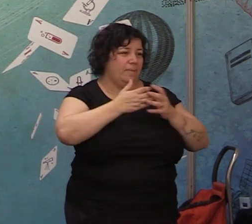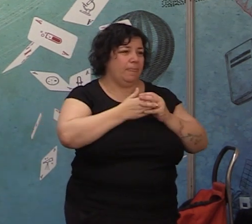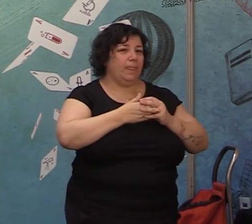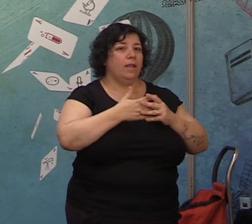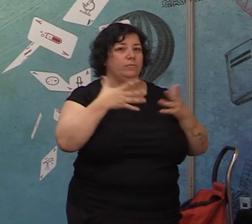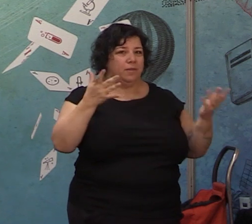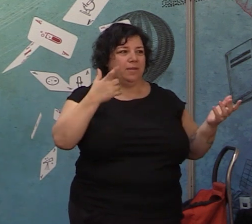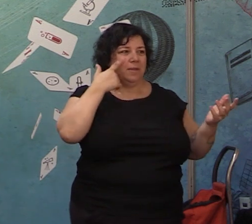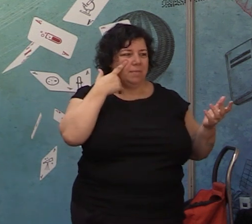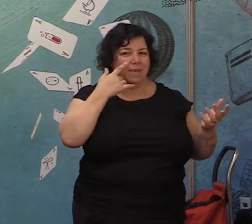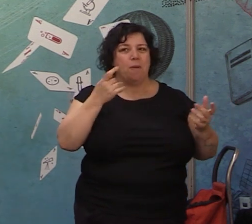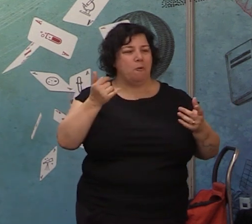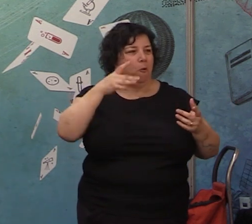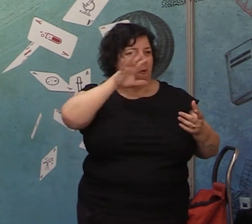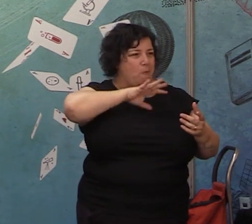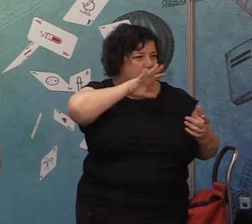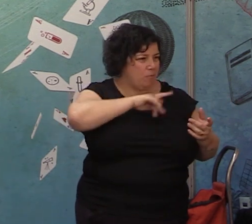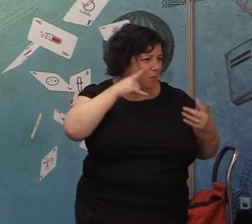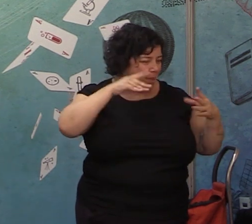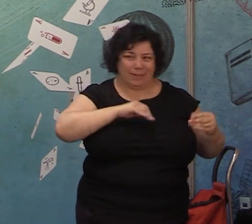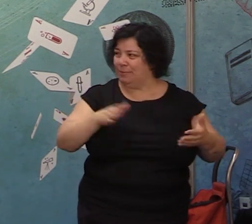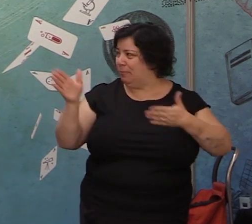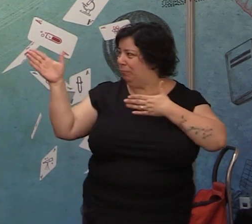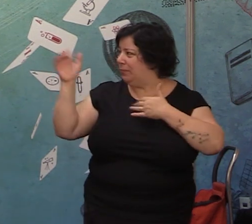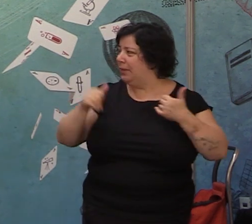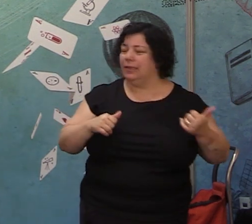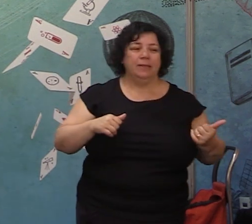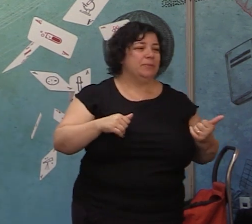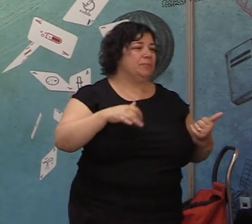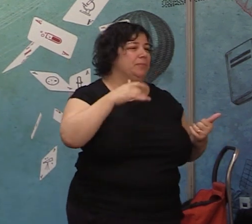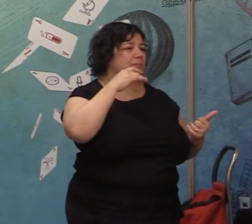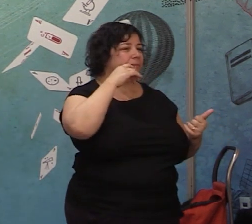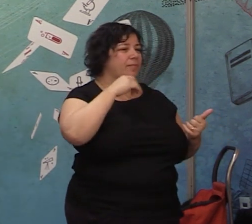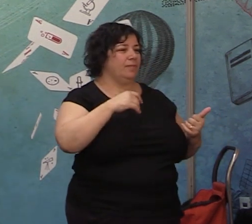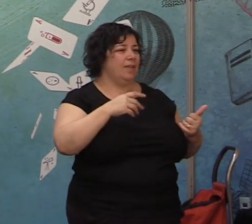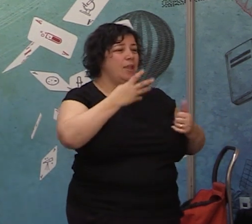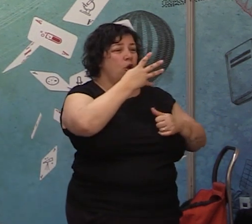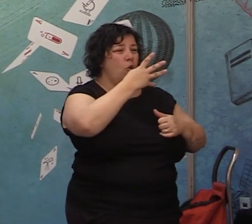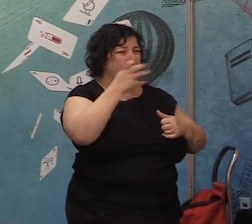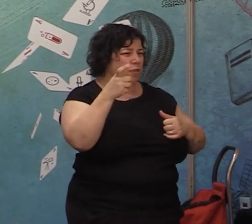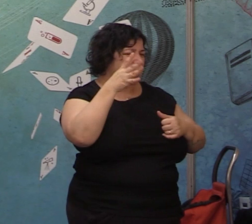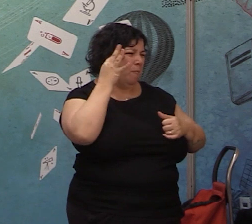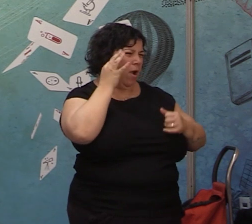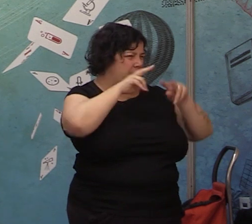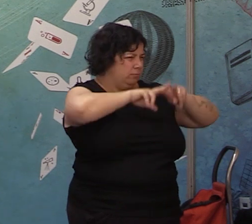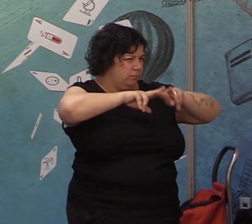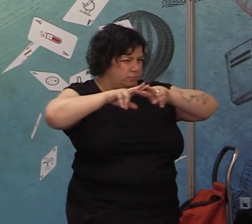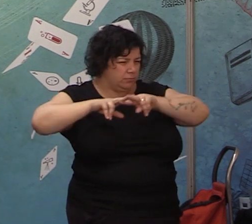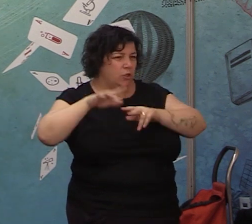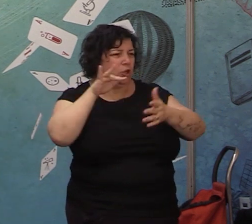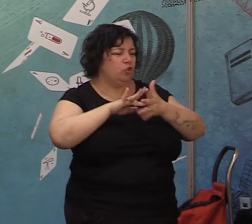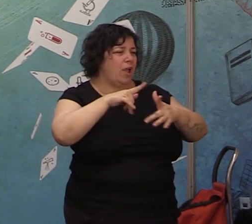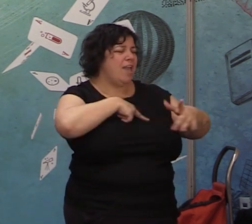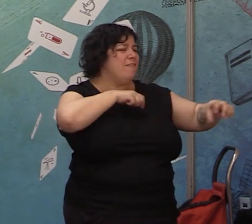Y mirad aquí qué estudio más curioso, es muy llamativo. Se vieron a casi 400 mujeres que habían tenido un